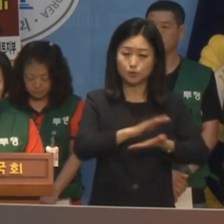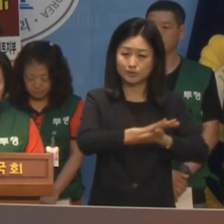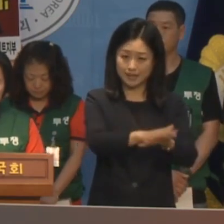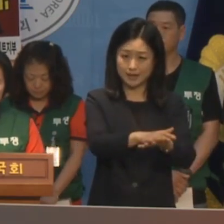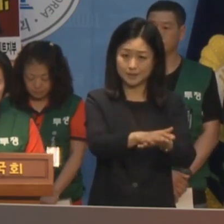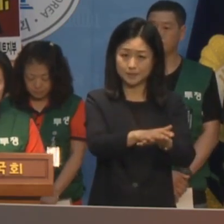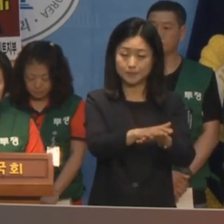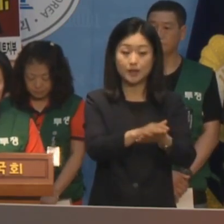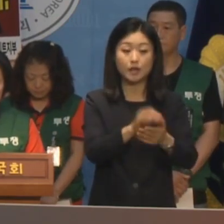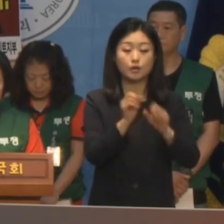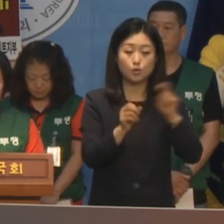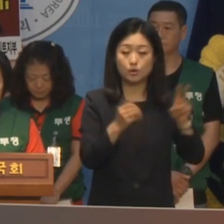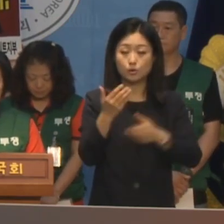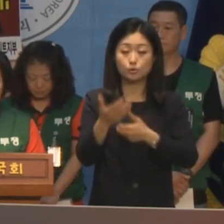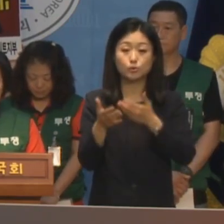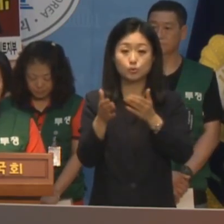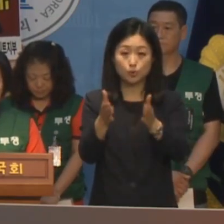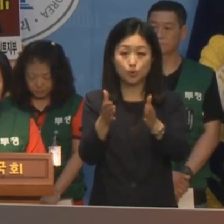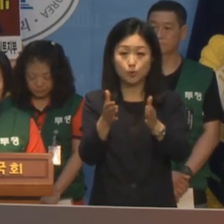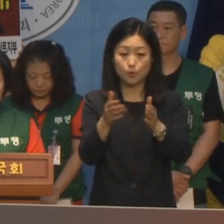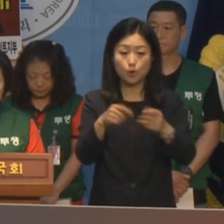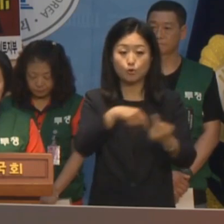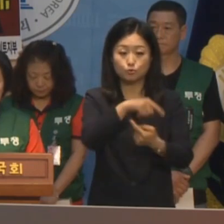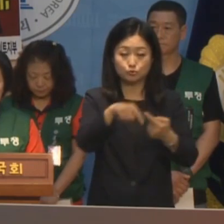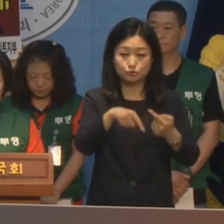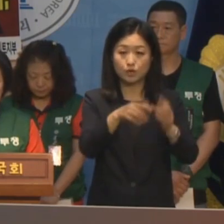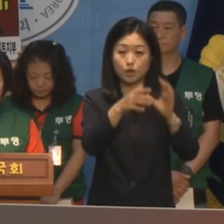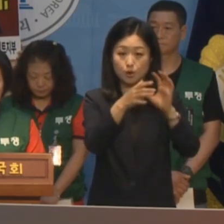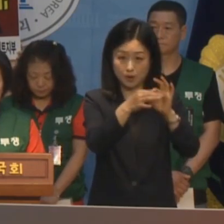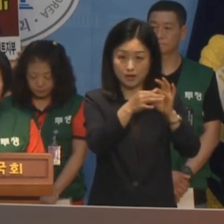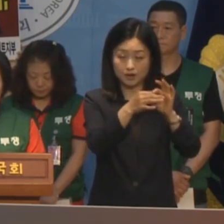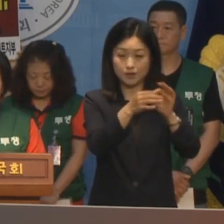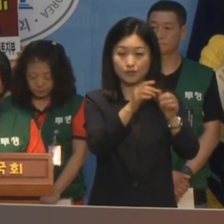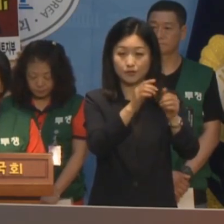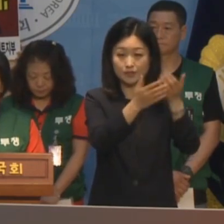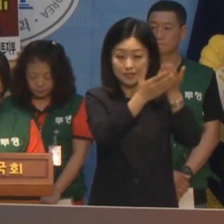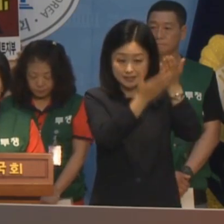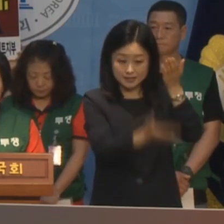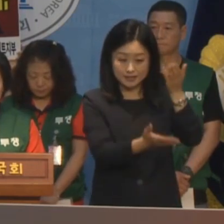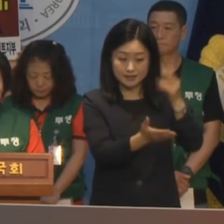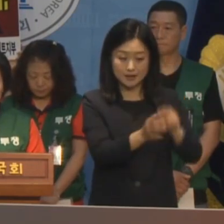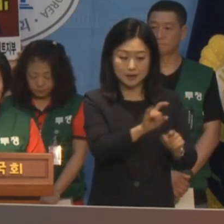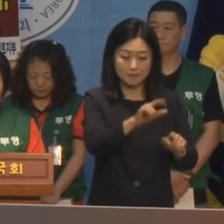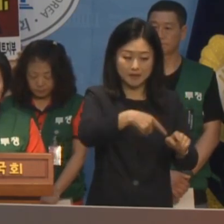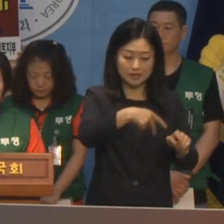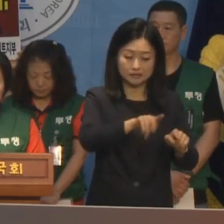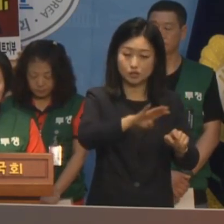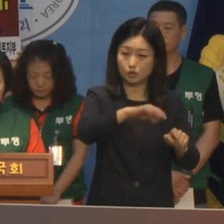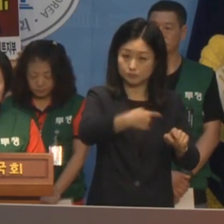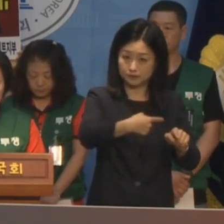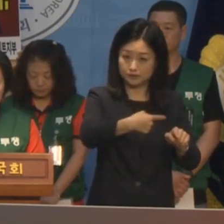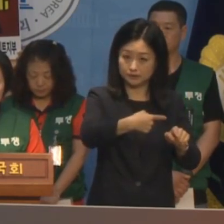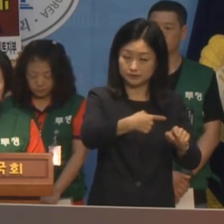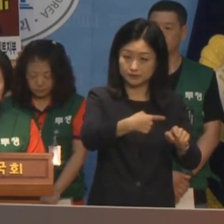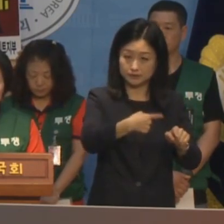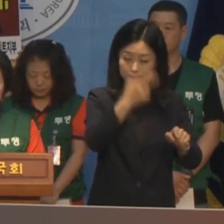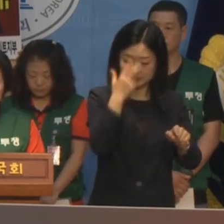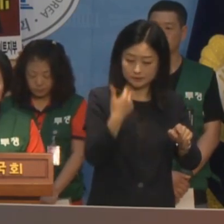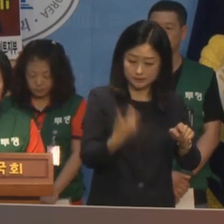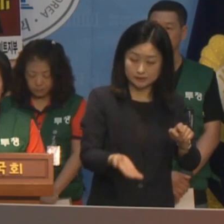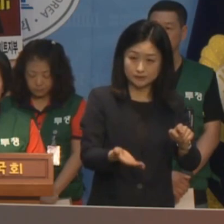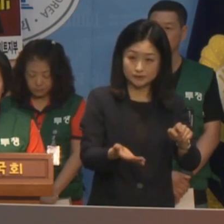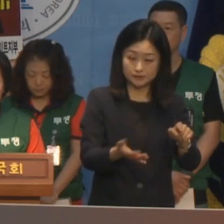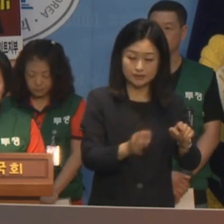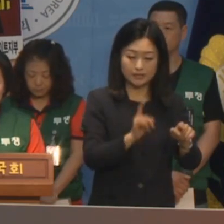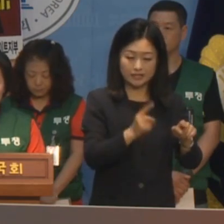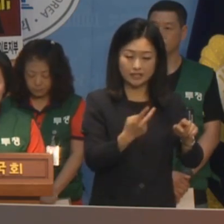자행한 용인서울고속도로 운영관리 제하청업체 주 맥서브, 수수방관한 하청업체 주